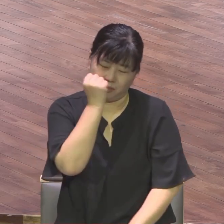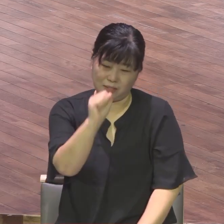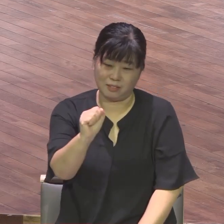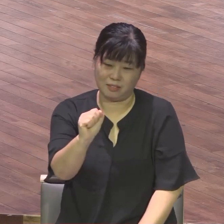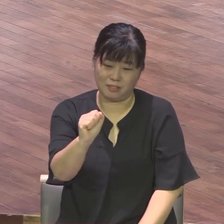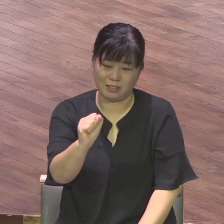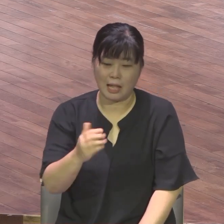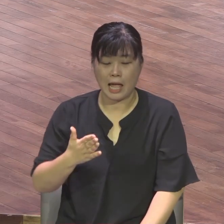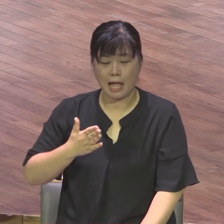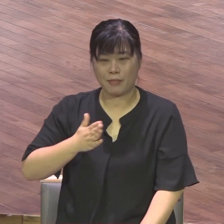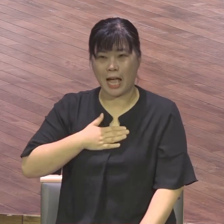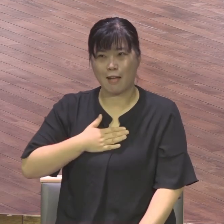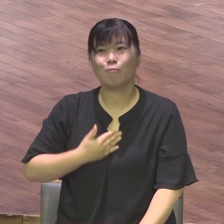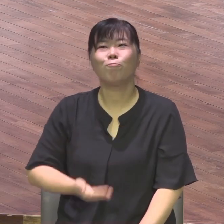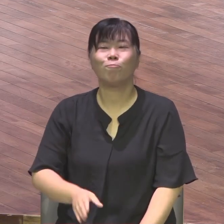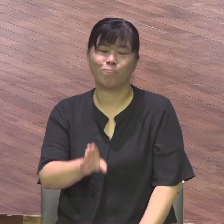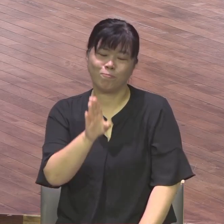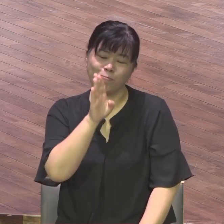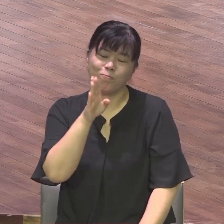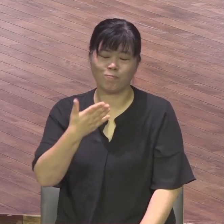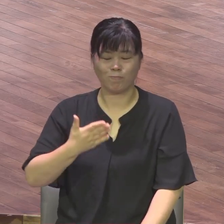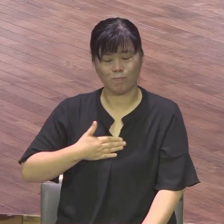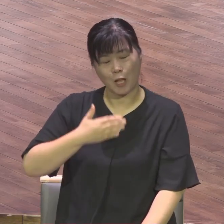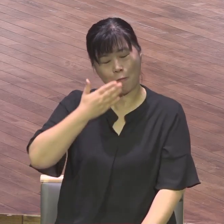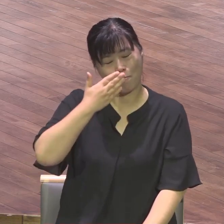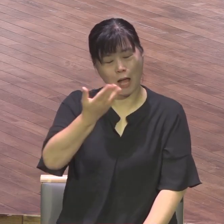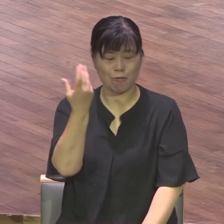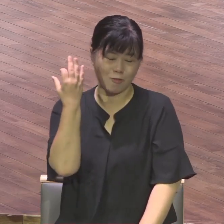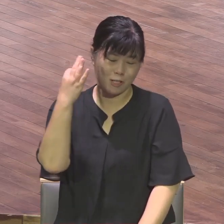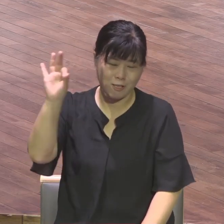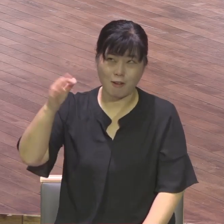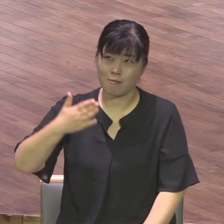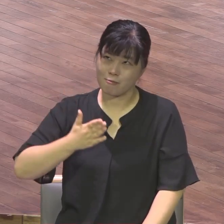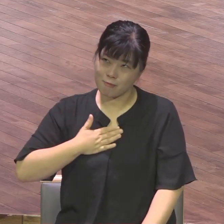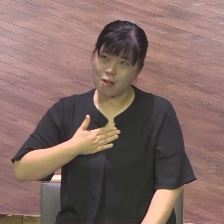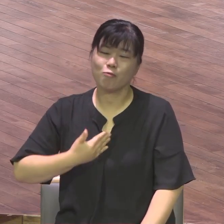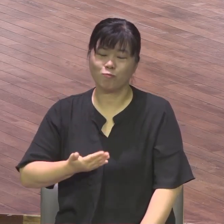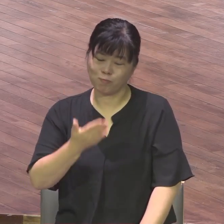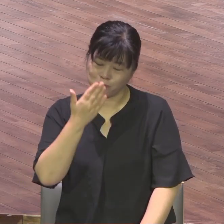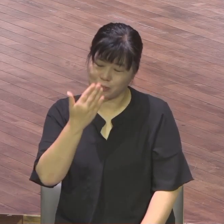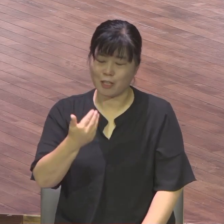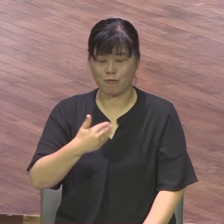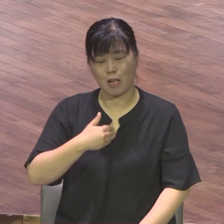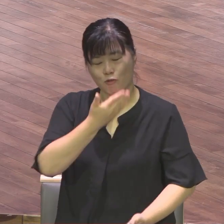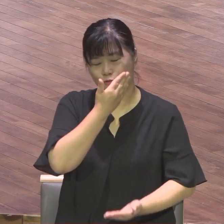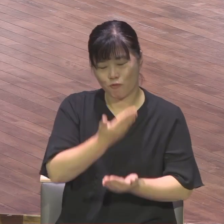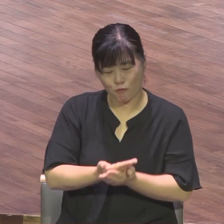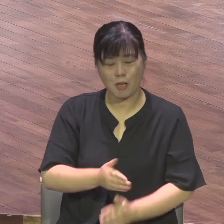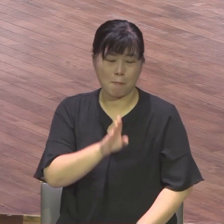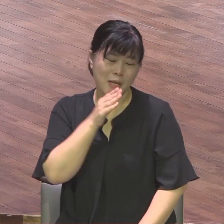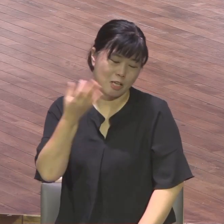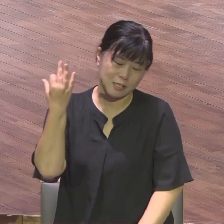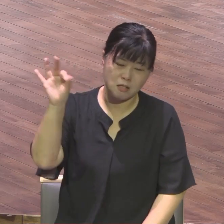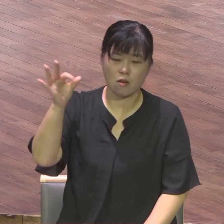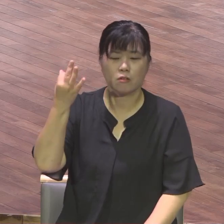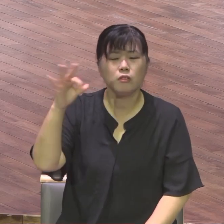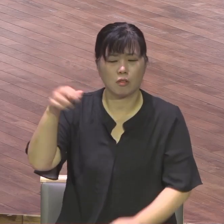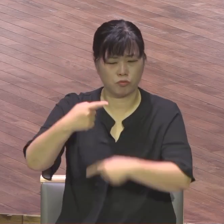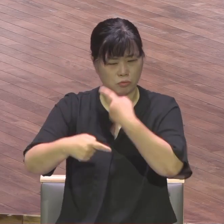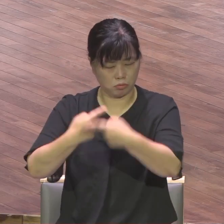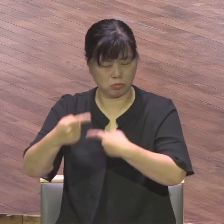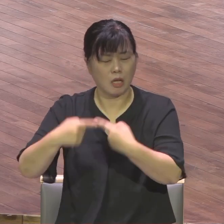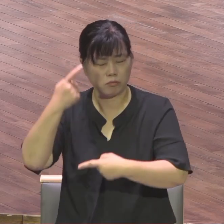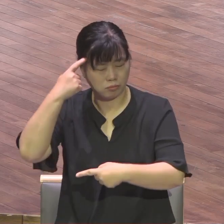인정하세요. 여러분 자신의 영적 가치를. 이방인도 찾아가서 하나님의 성령이 역사 주의 종을